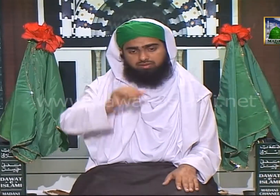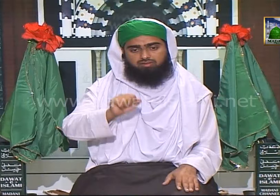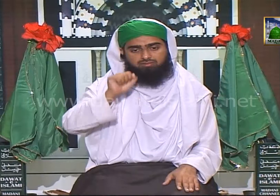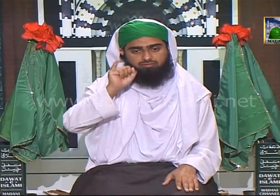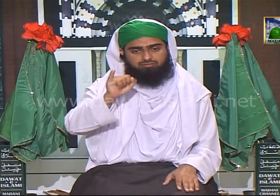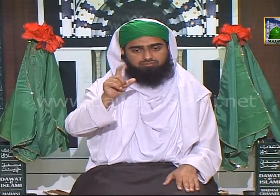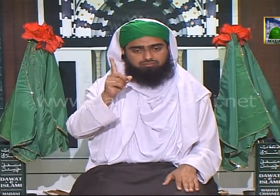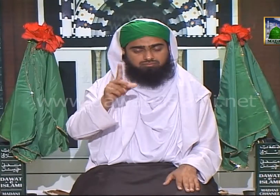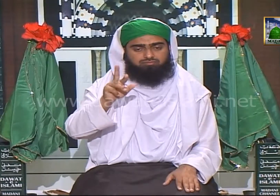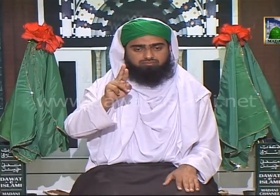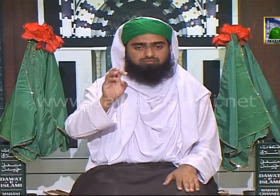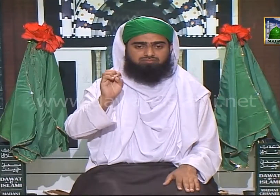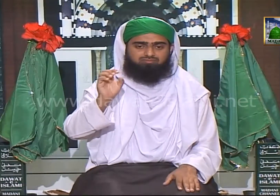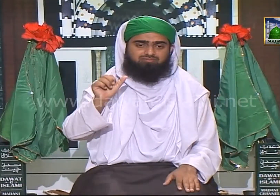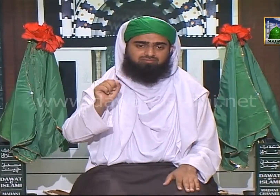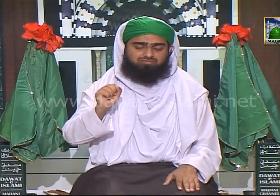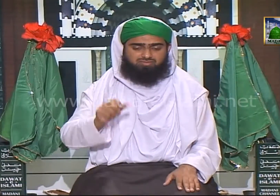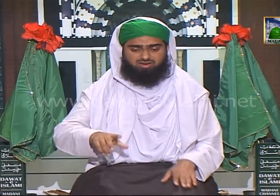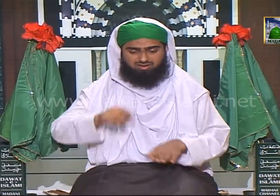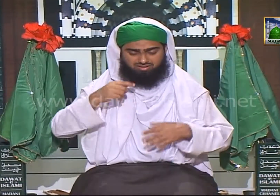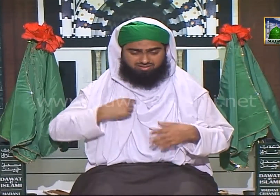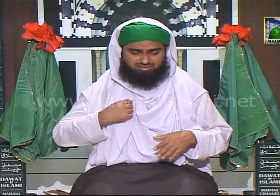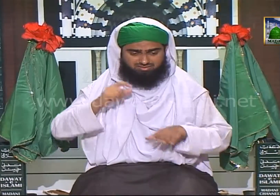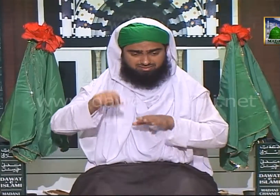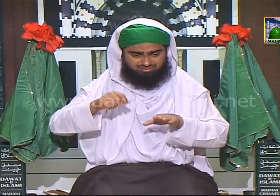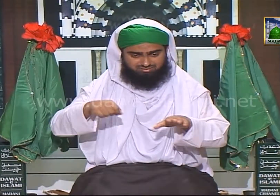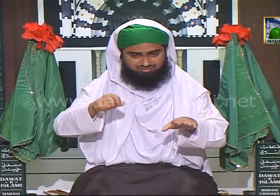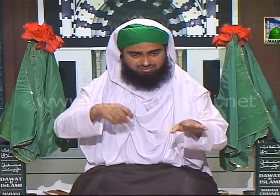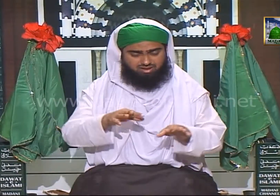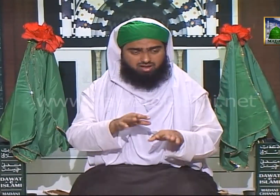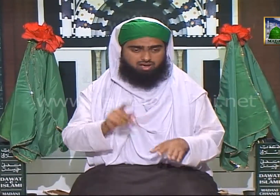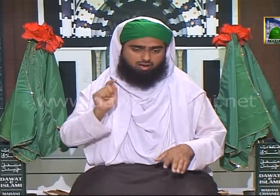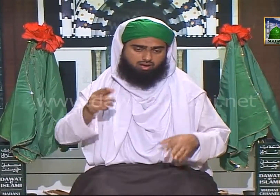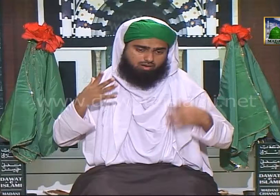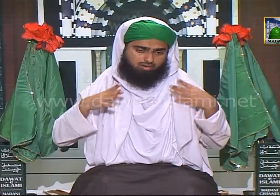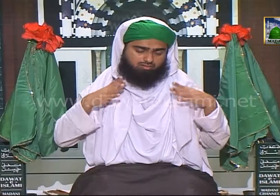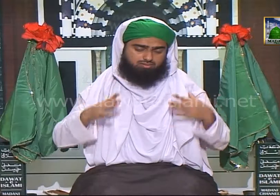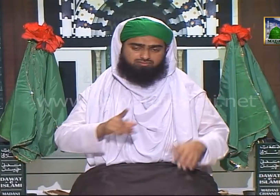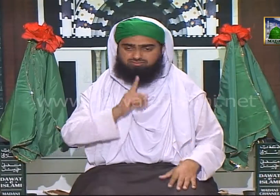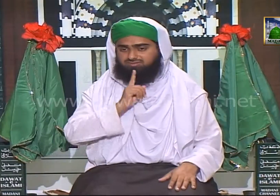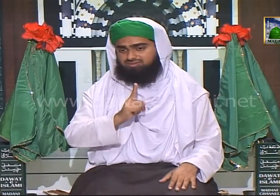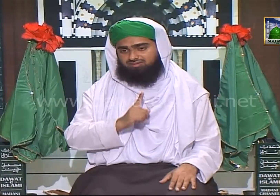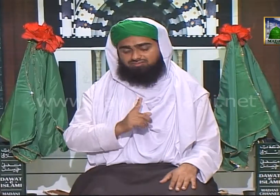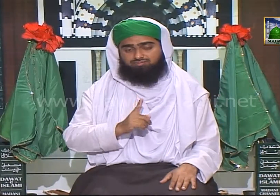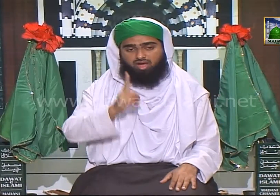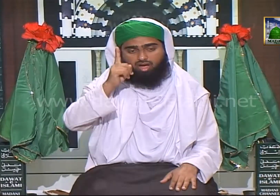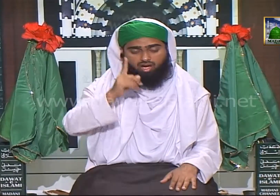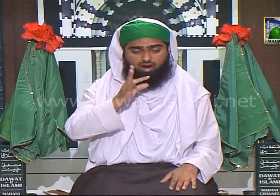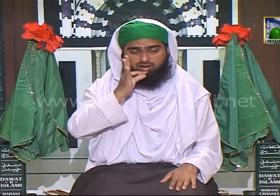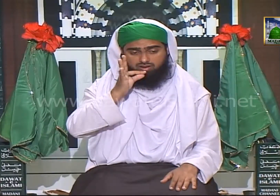سیدنا ادریس علیہ نبی جناب علیہ السلام سلائی کا کام کرتے تھے، درزیوں آپ کو مبارک ہو، لیکن یقیناً اللہ کا نبی